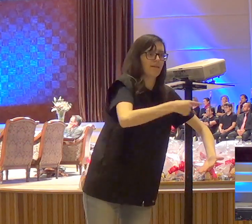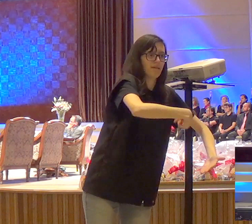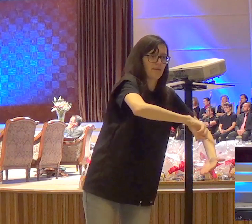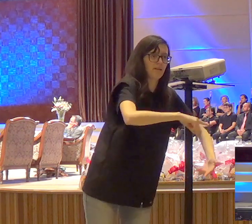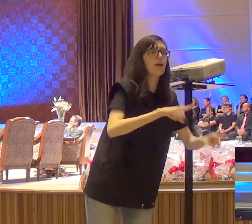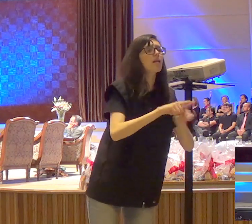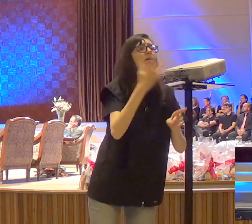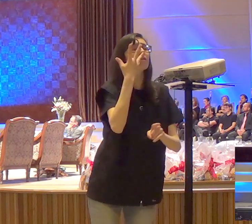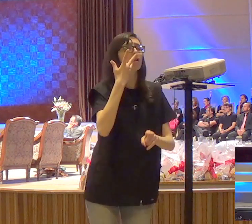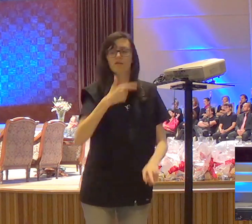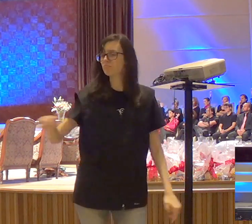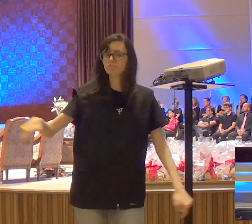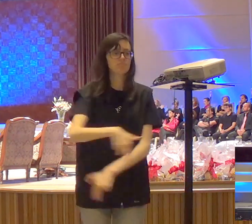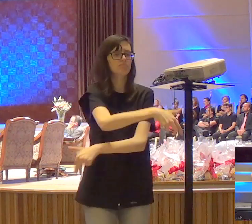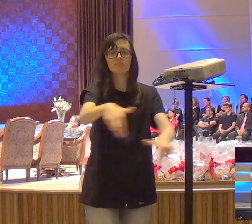andando pela prisão.